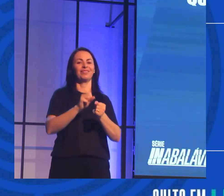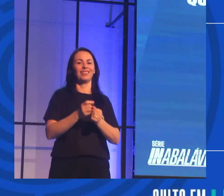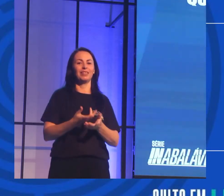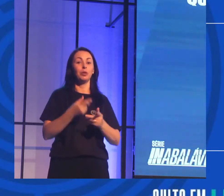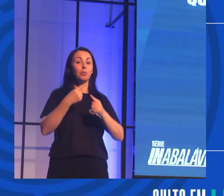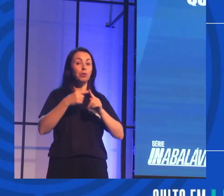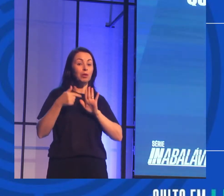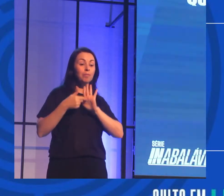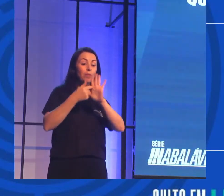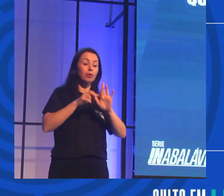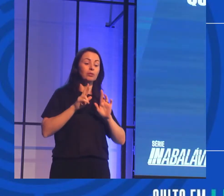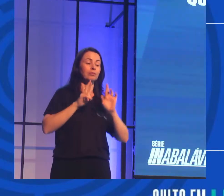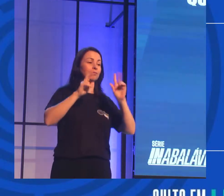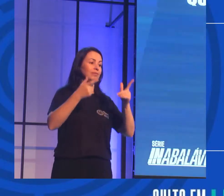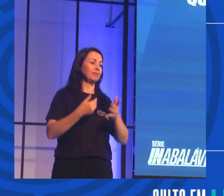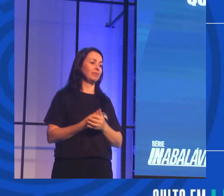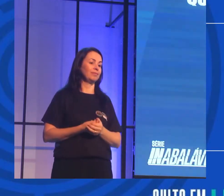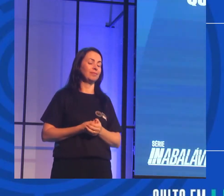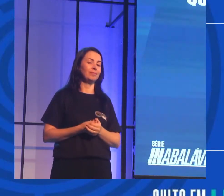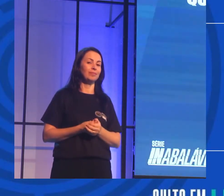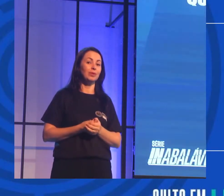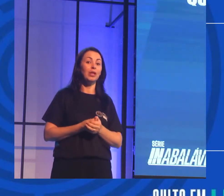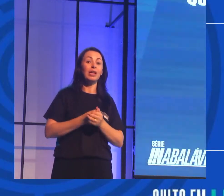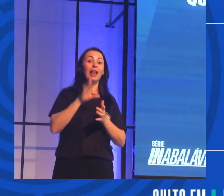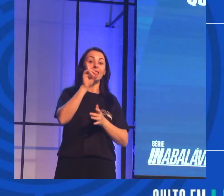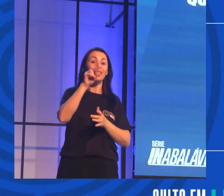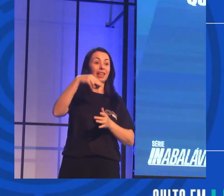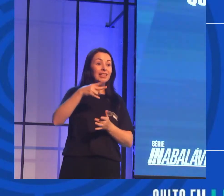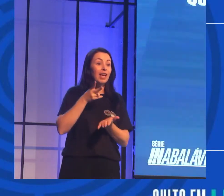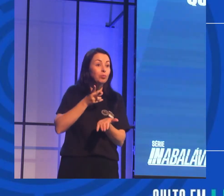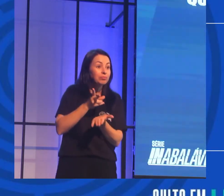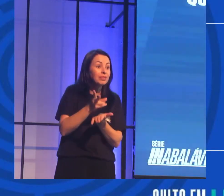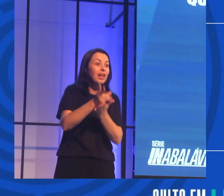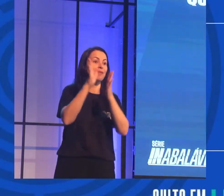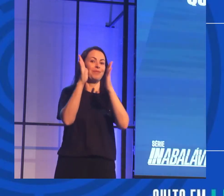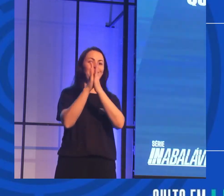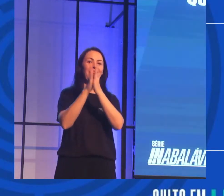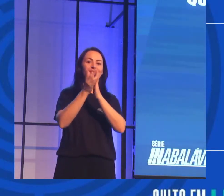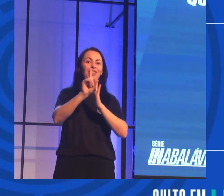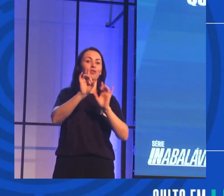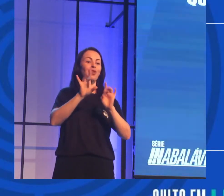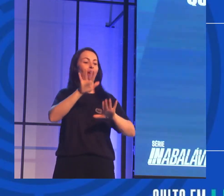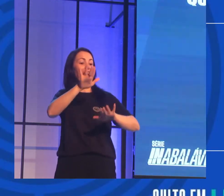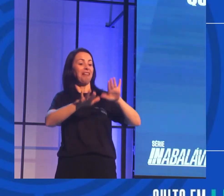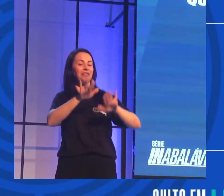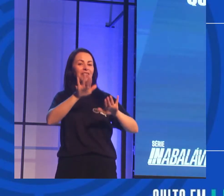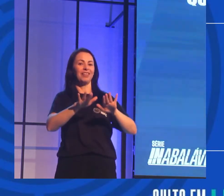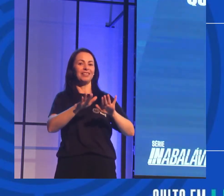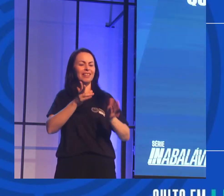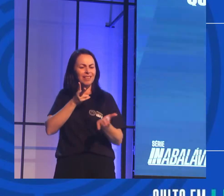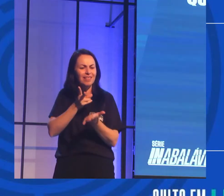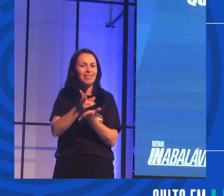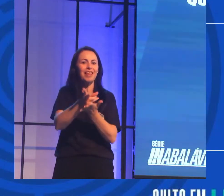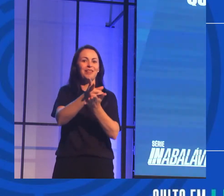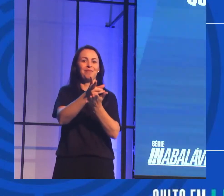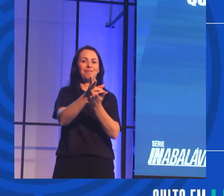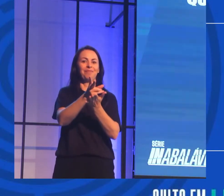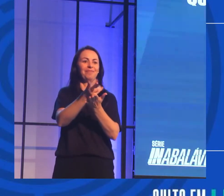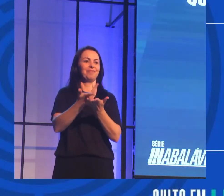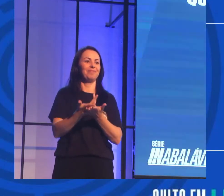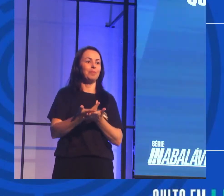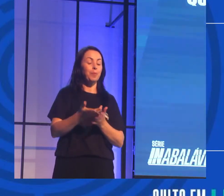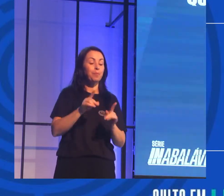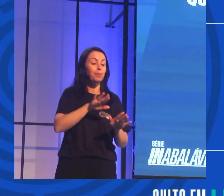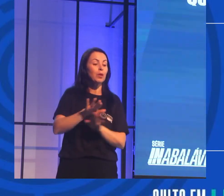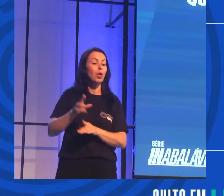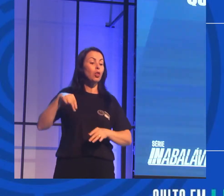a diferença. Nós somos o povo de Deus. É quem somos, é o que